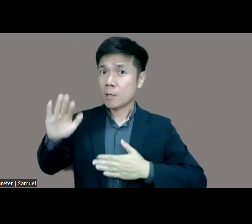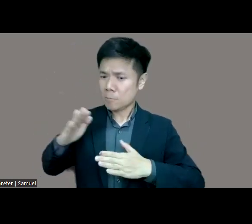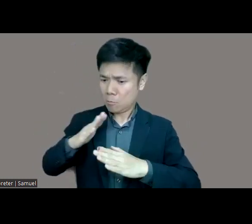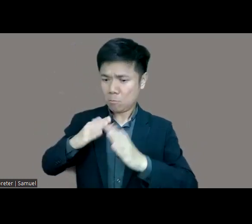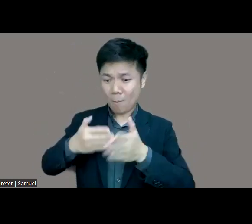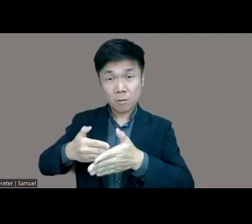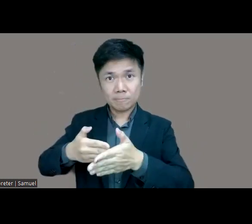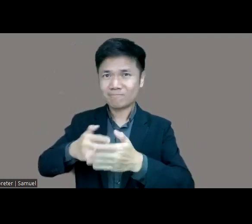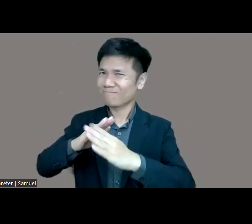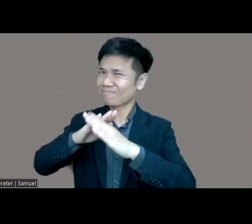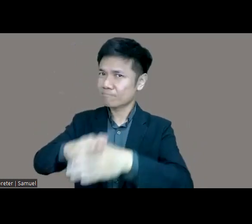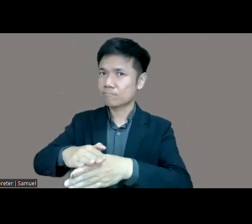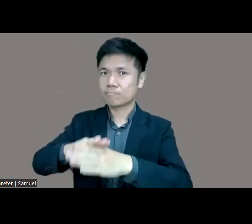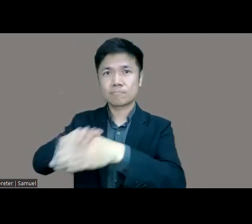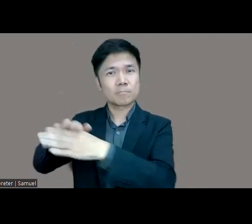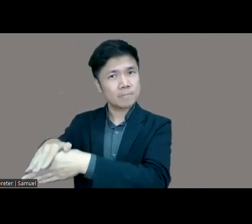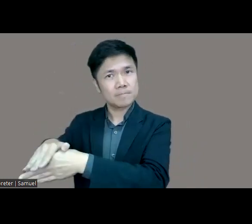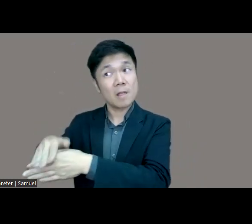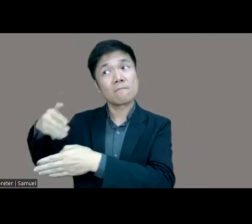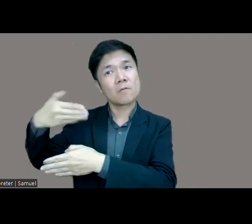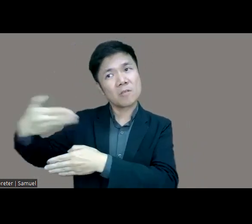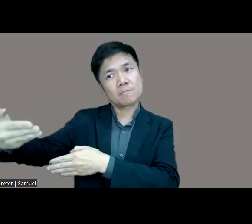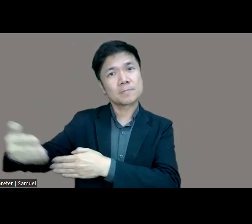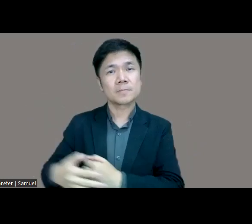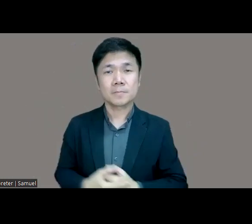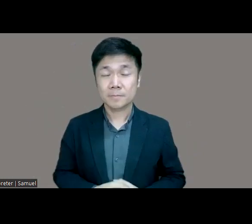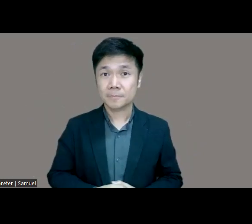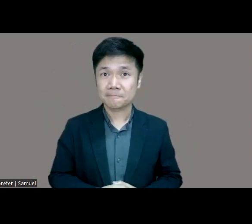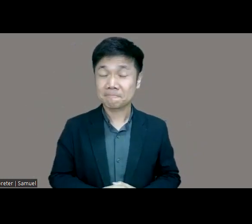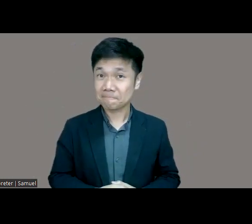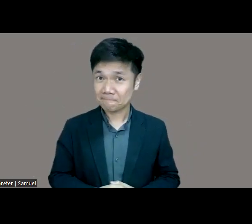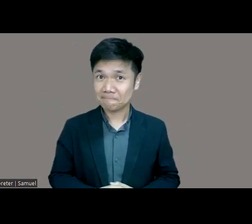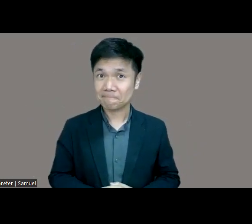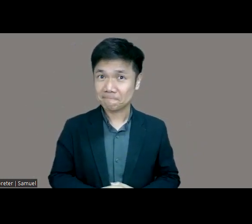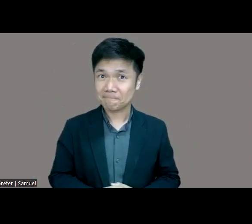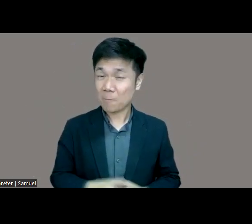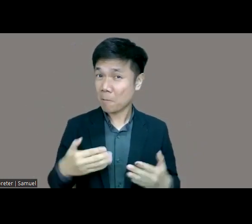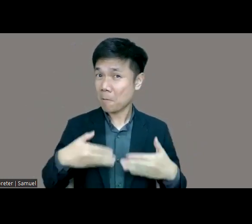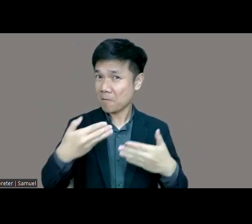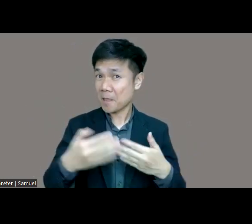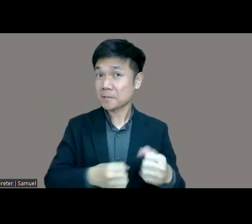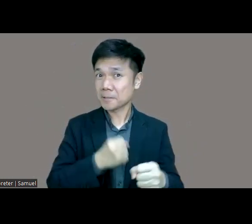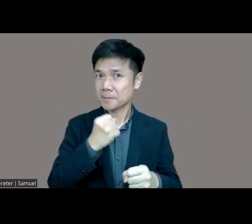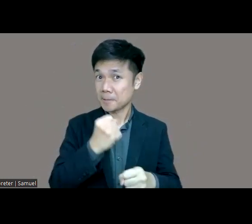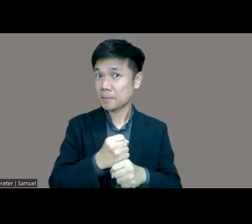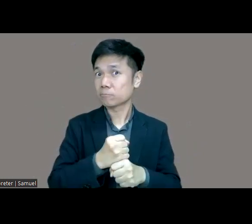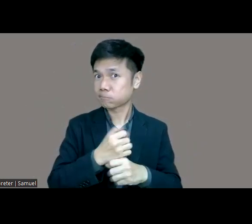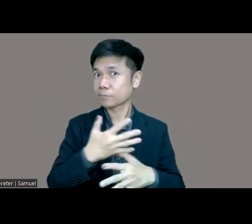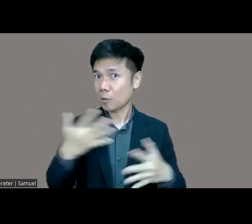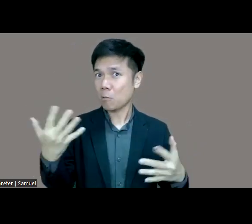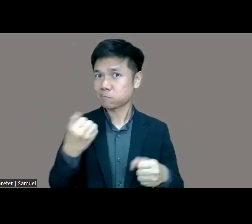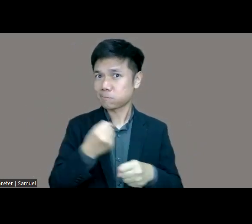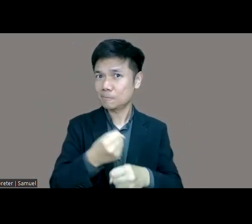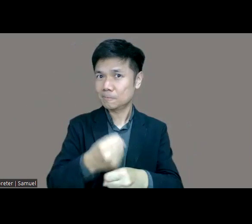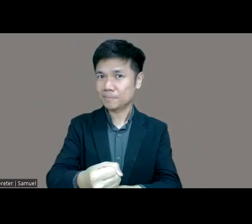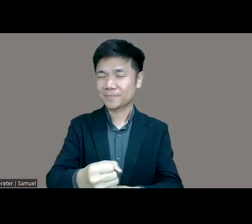pour adresser les barrières, les problèmes que que vous travaillez sur. Alors, je pense que c'est quelque chose